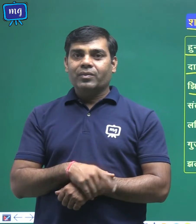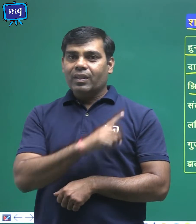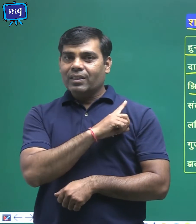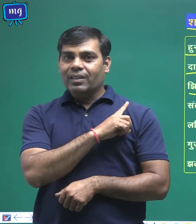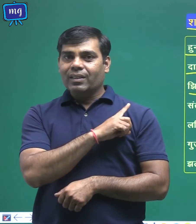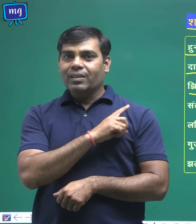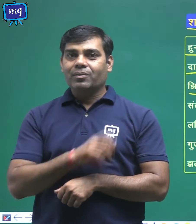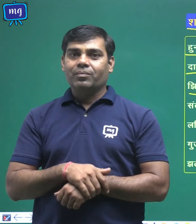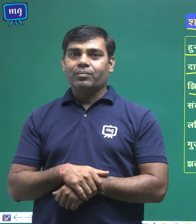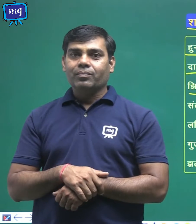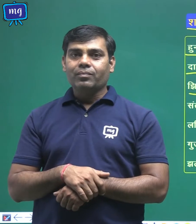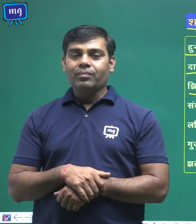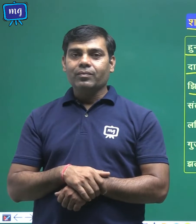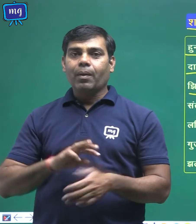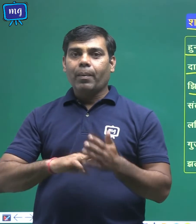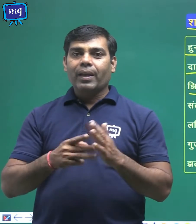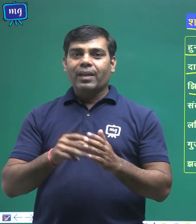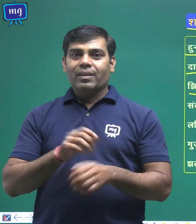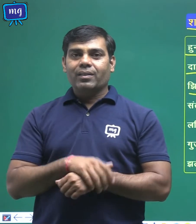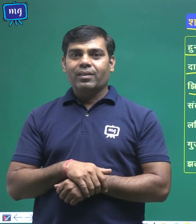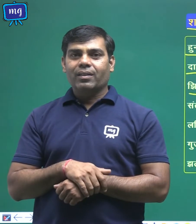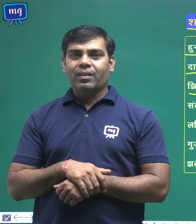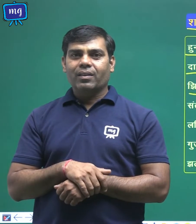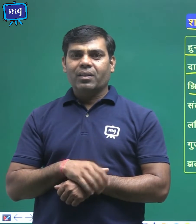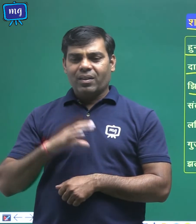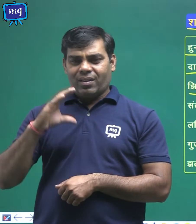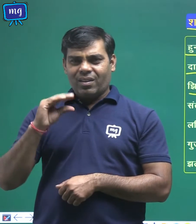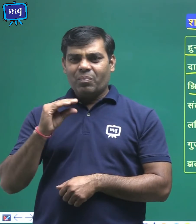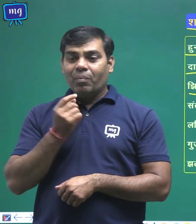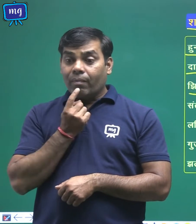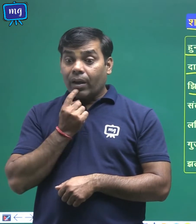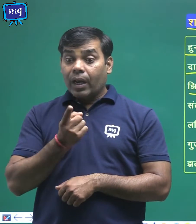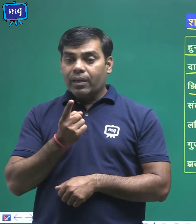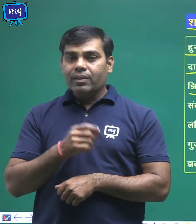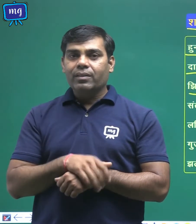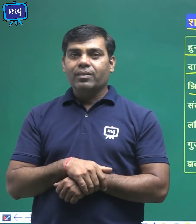झिड़की, अर्थ है हल्की डांट।